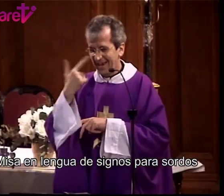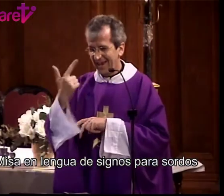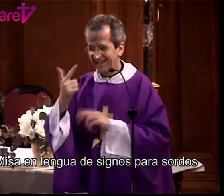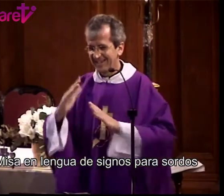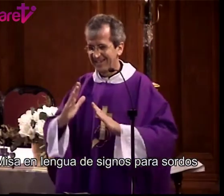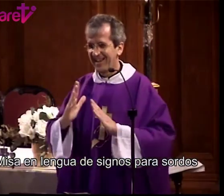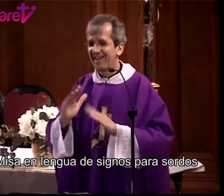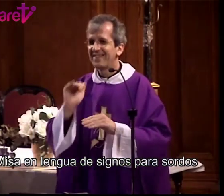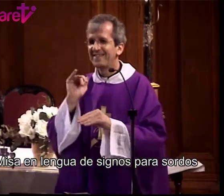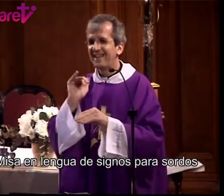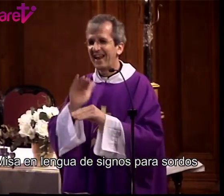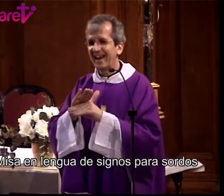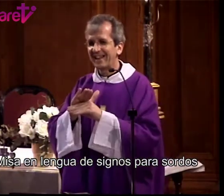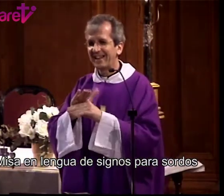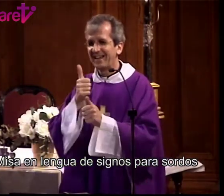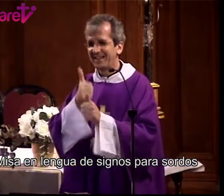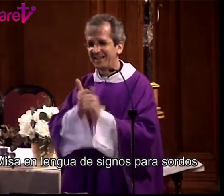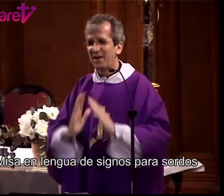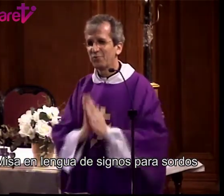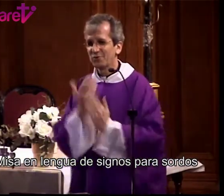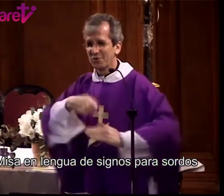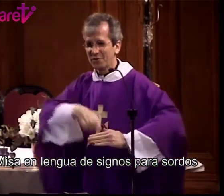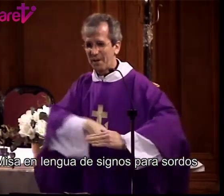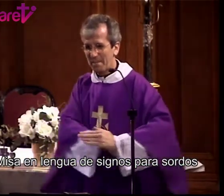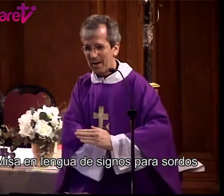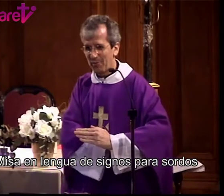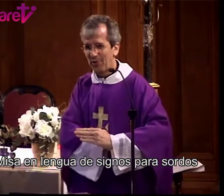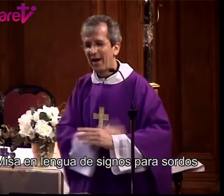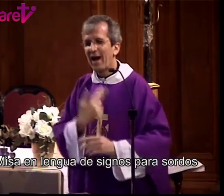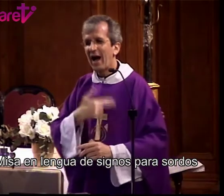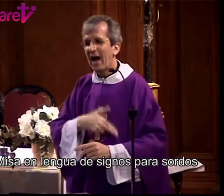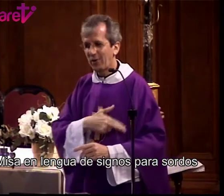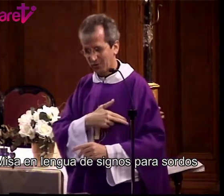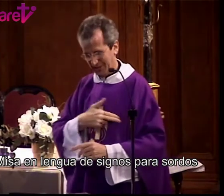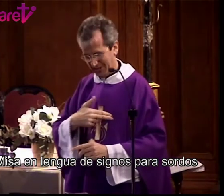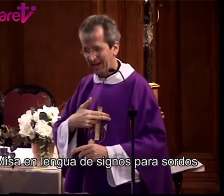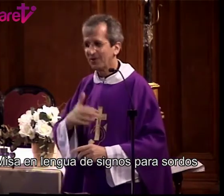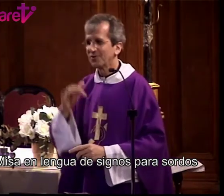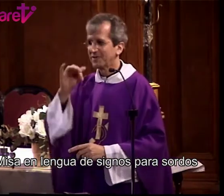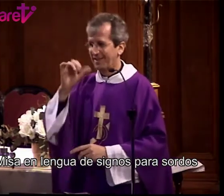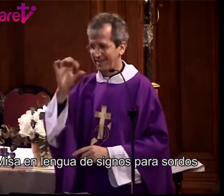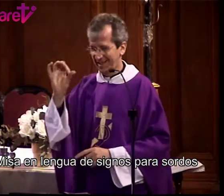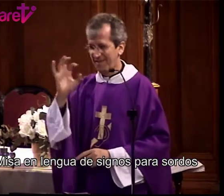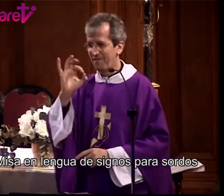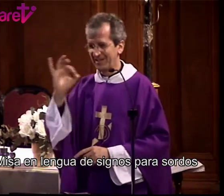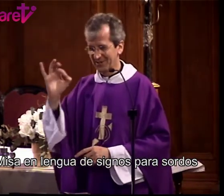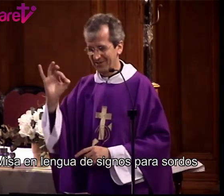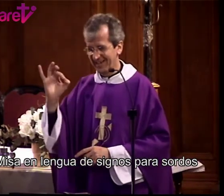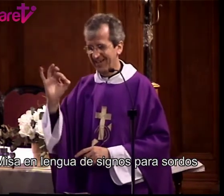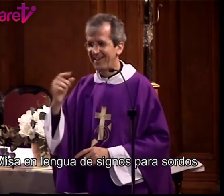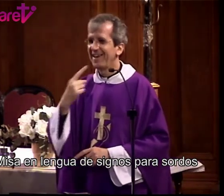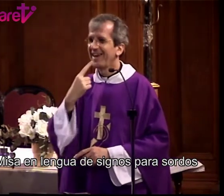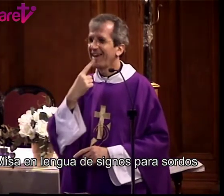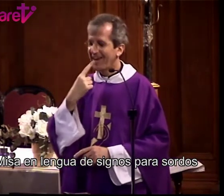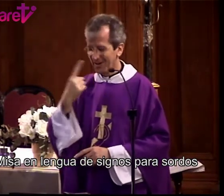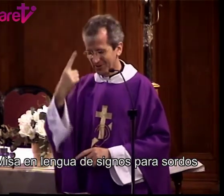es de la carta del apóstol San Pablo a los cristianos de Éfeso. Y nos